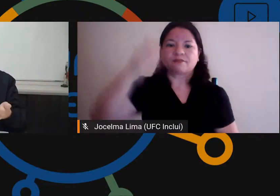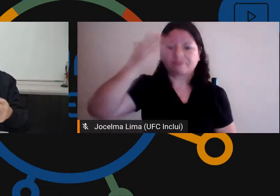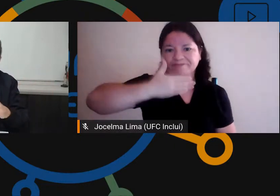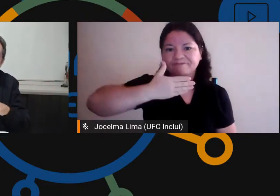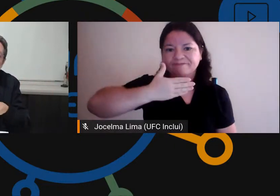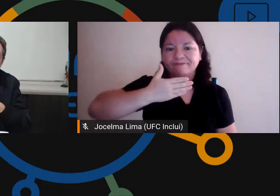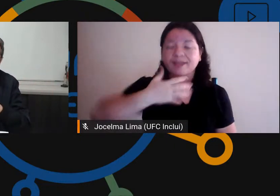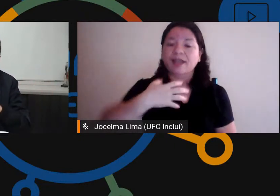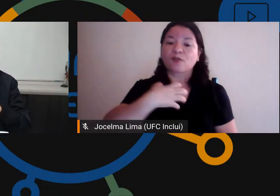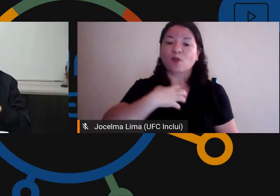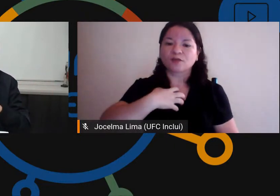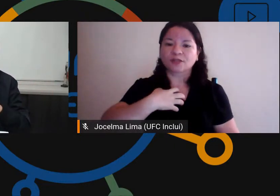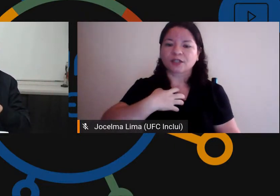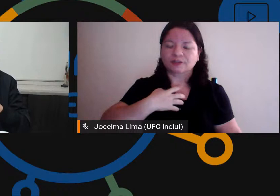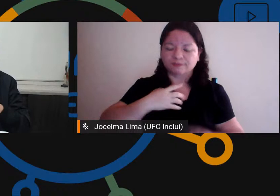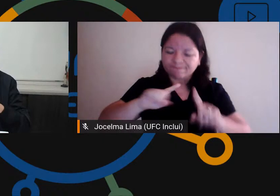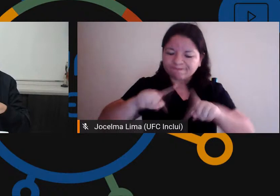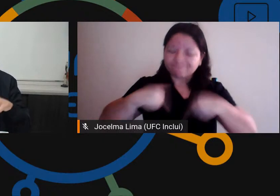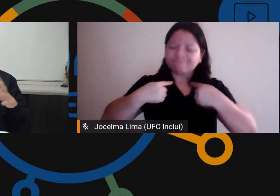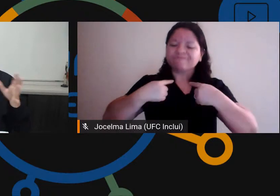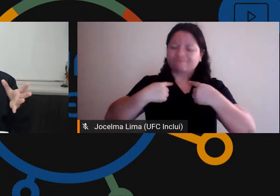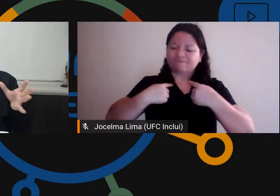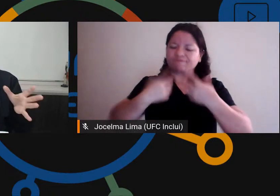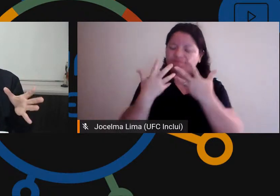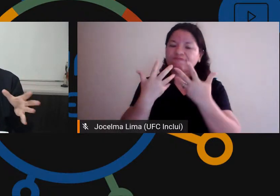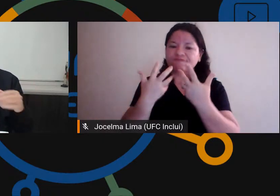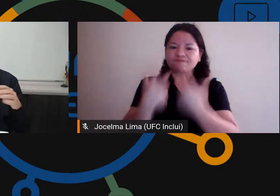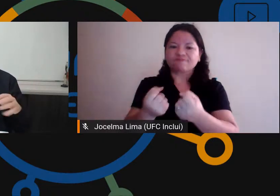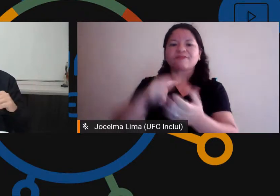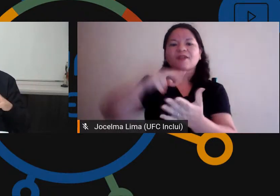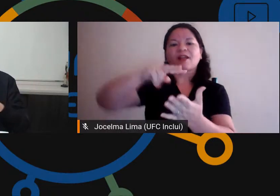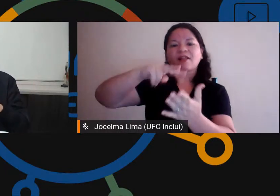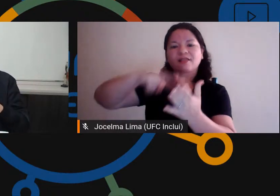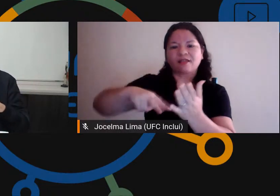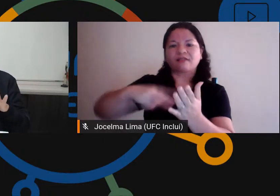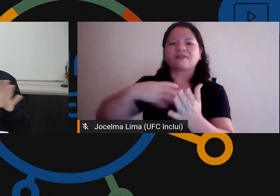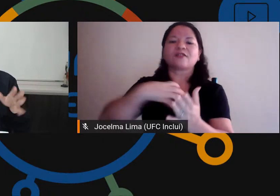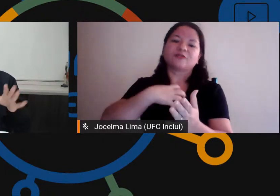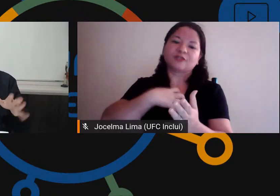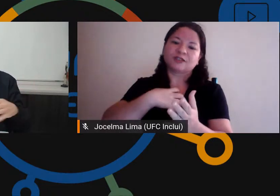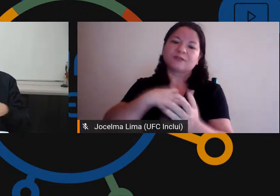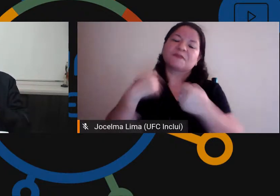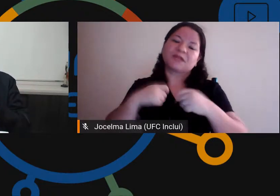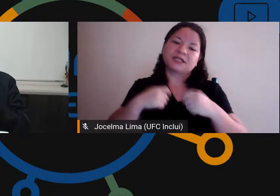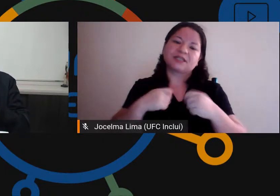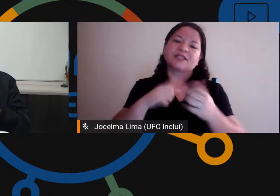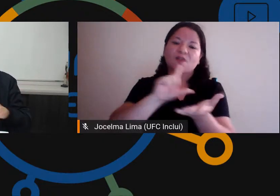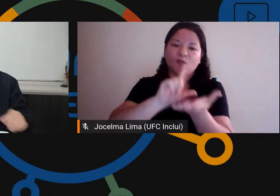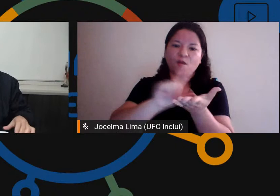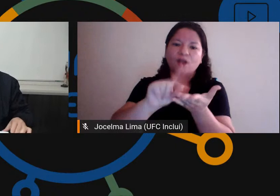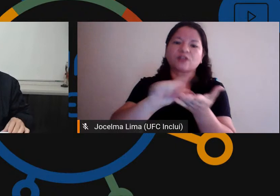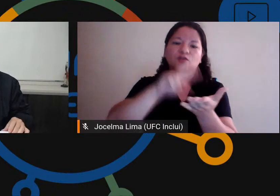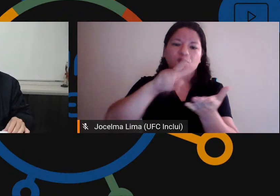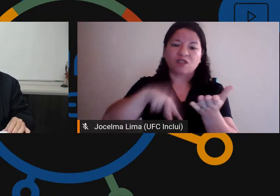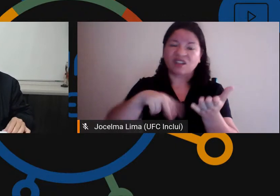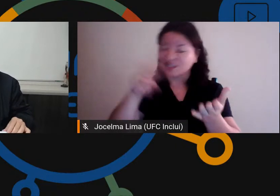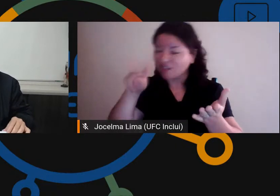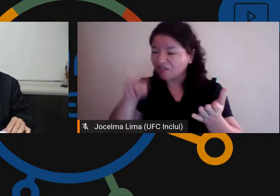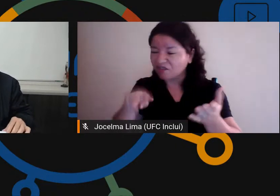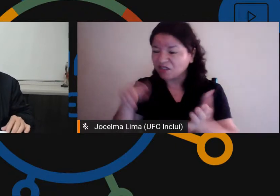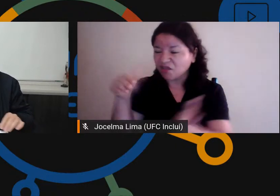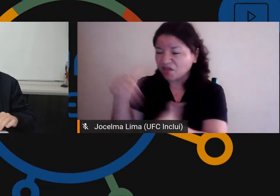sente motivado a ler o artigo, tá? Se ele achar que vale a pena, ele vai ler. Se ele não achar que não, ele já descarta. Então, são